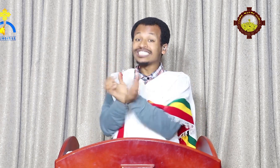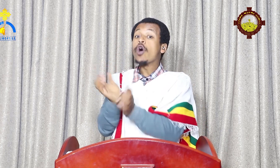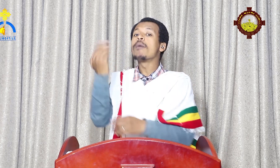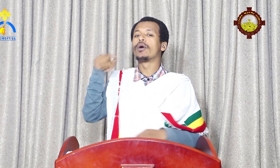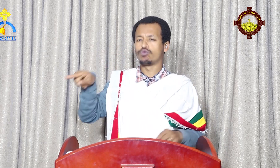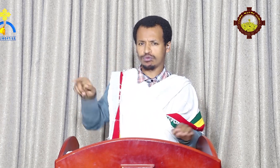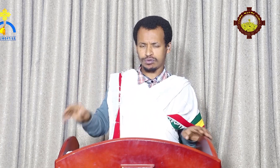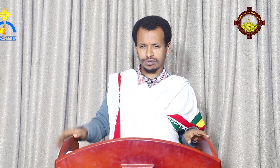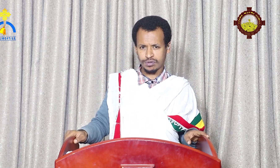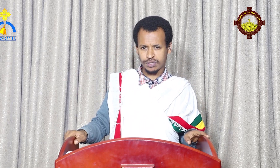ታስረው ነበሩ።